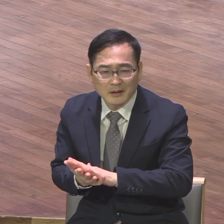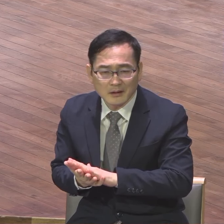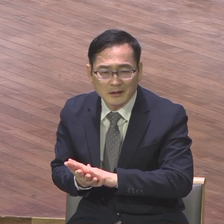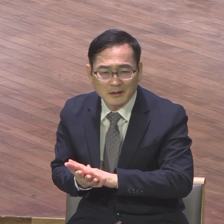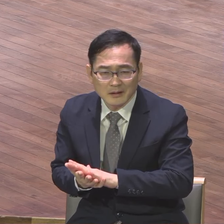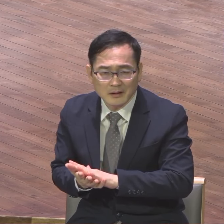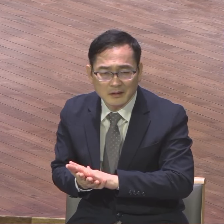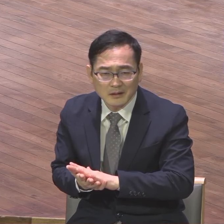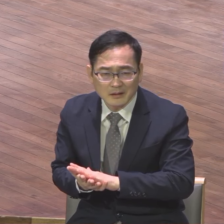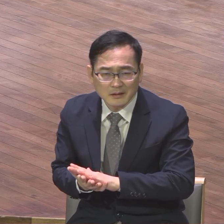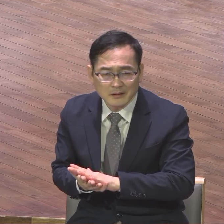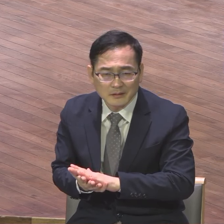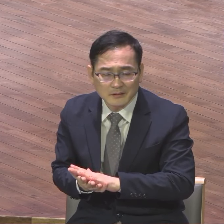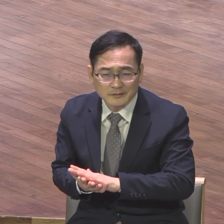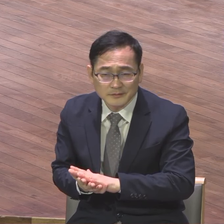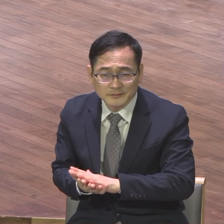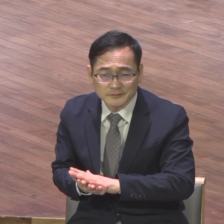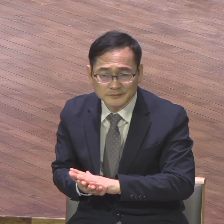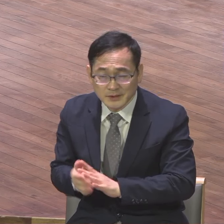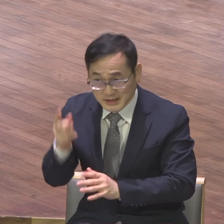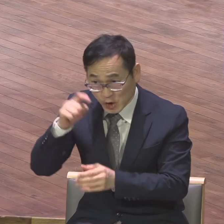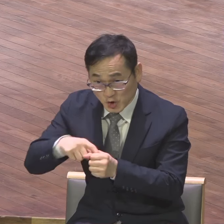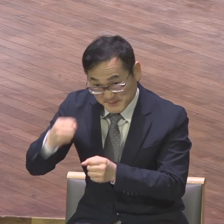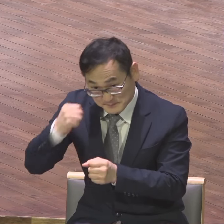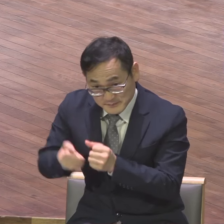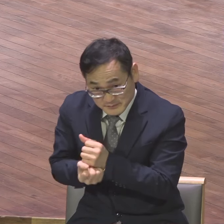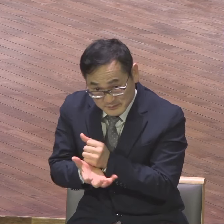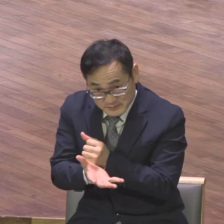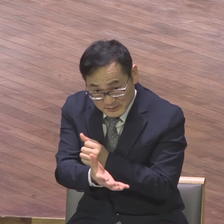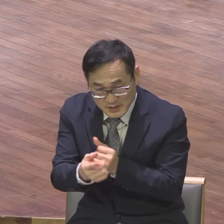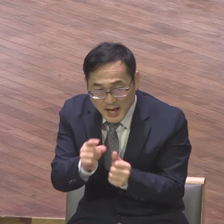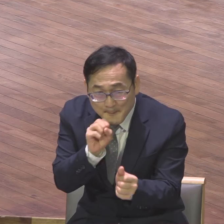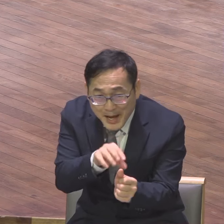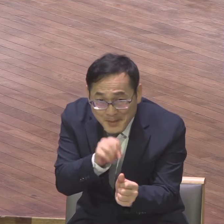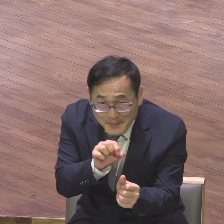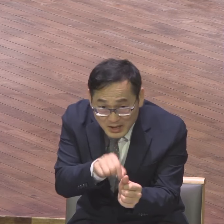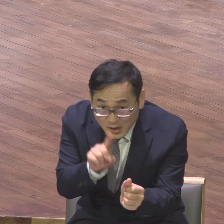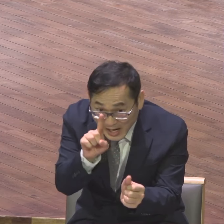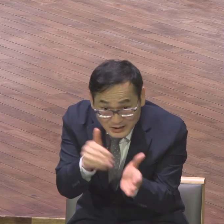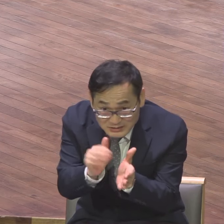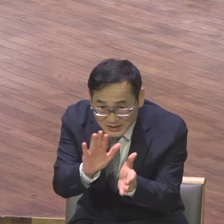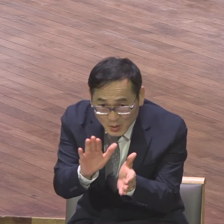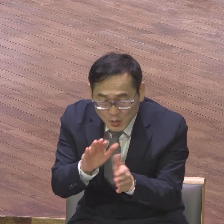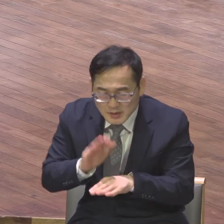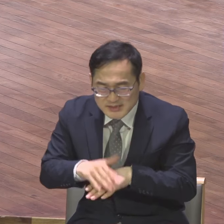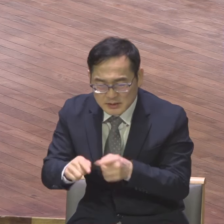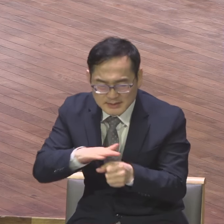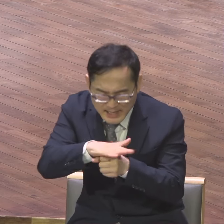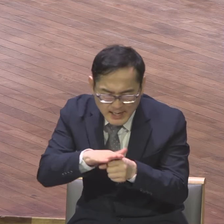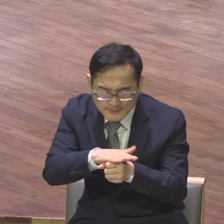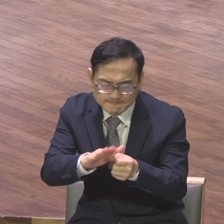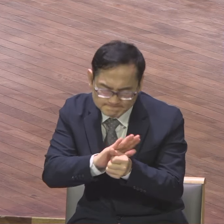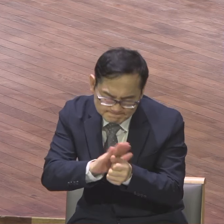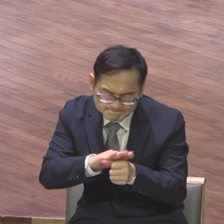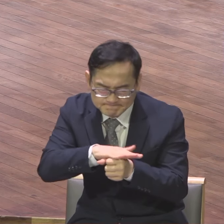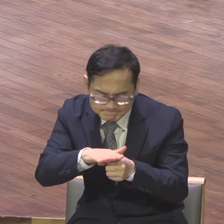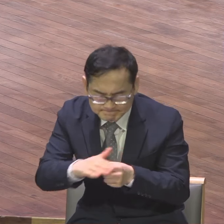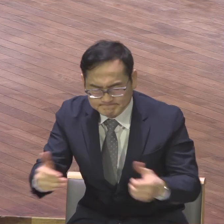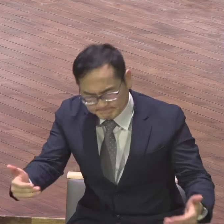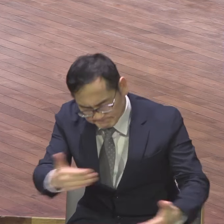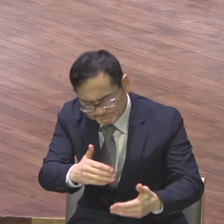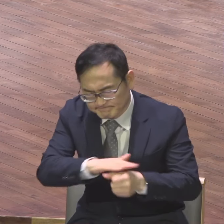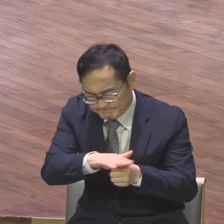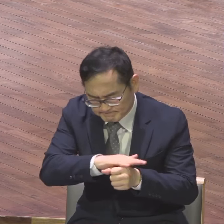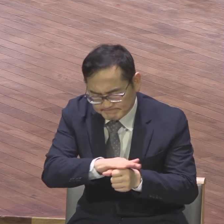것이 아닙니다. 어떻게 되느냐? 실천적 사랑. 실천적 사랑을 했을 때